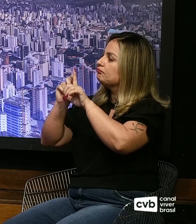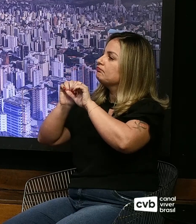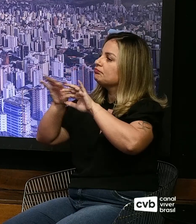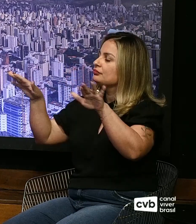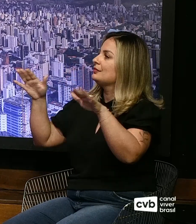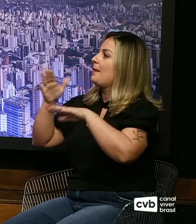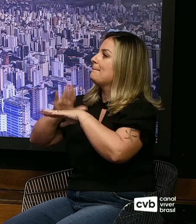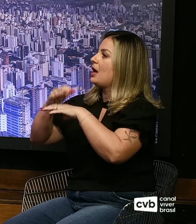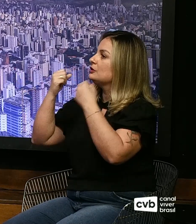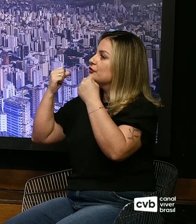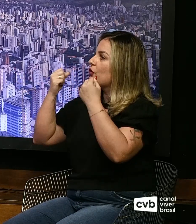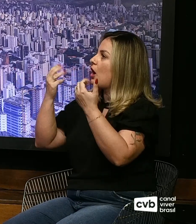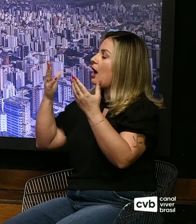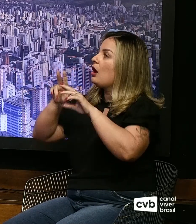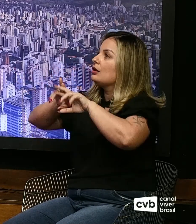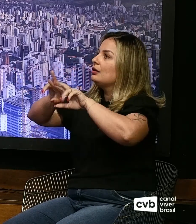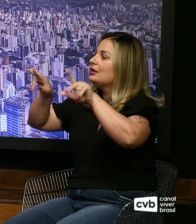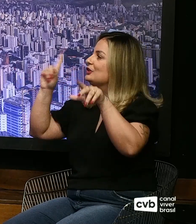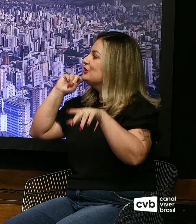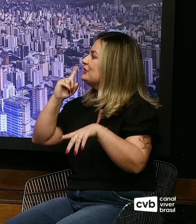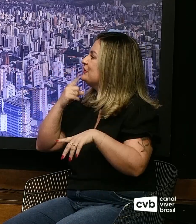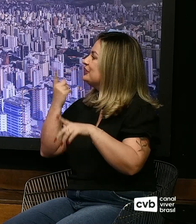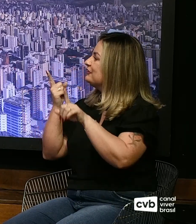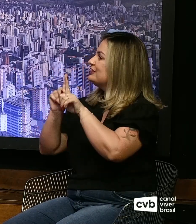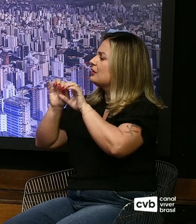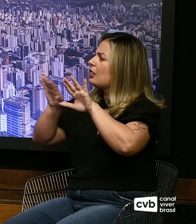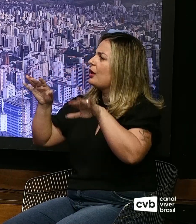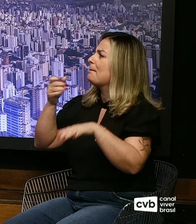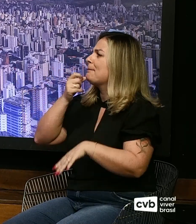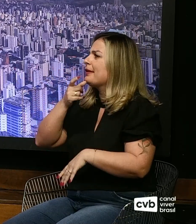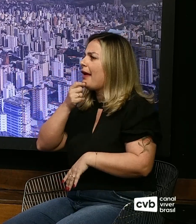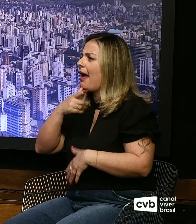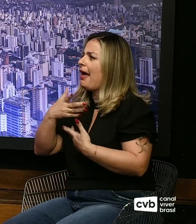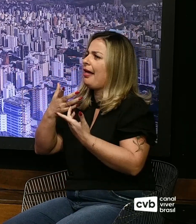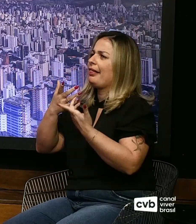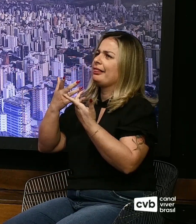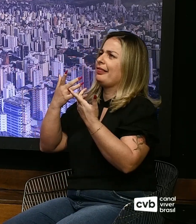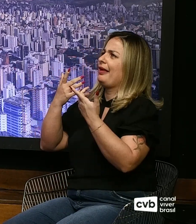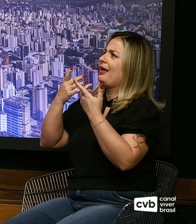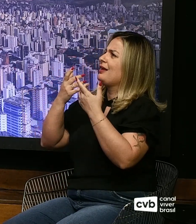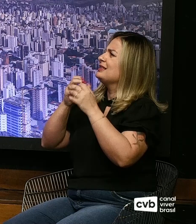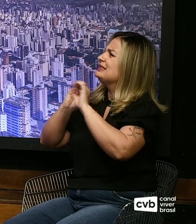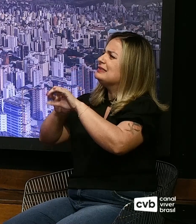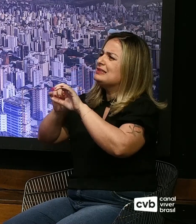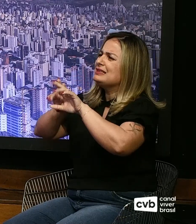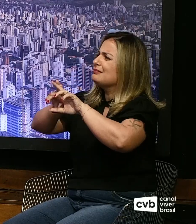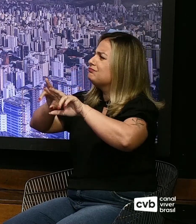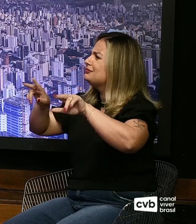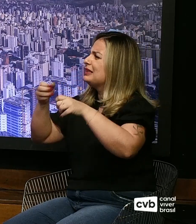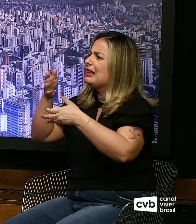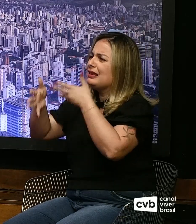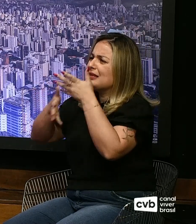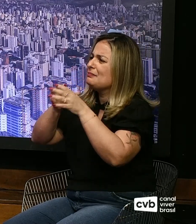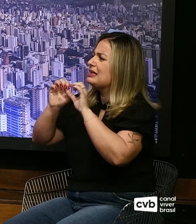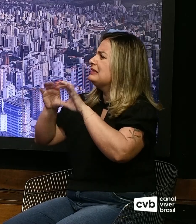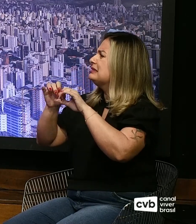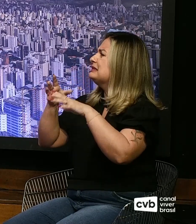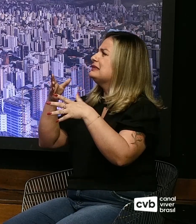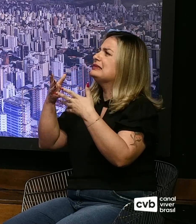influências, mas não tinha influências surdos, e hoje a gente tem essa força. E em todas as áreas, seja na educação, na saúde,